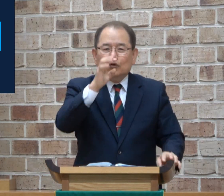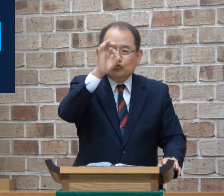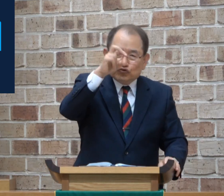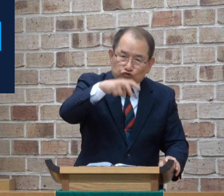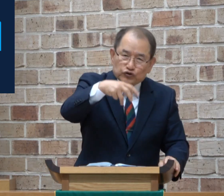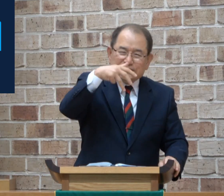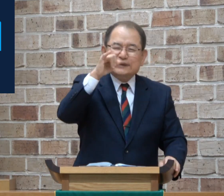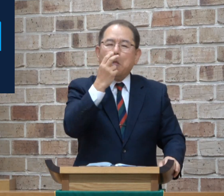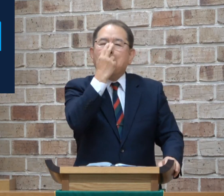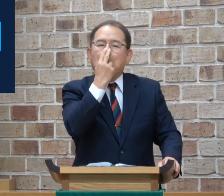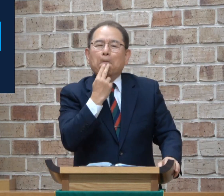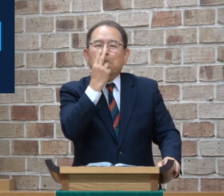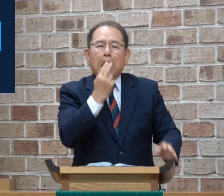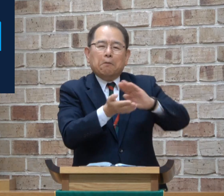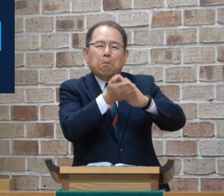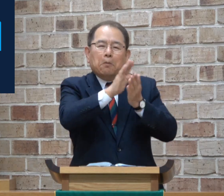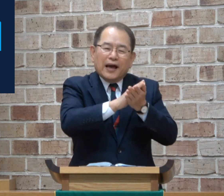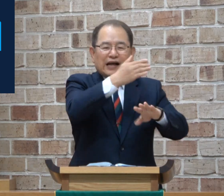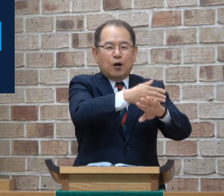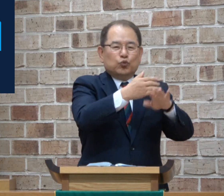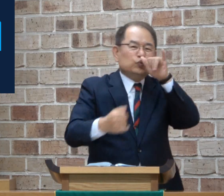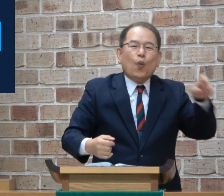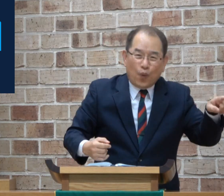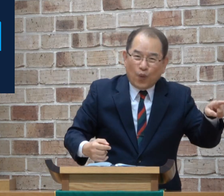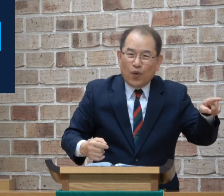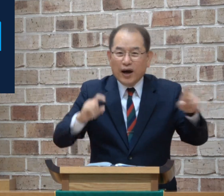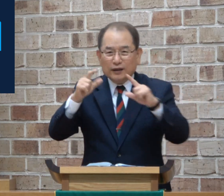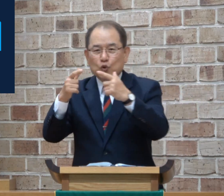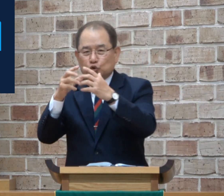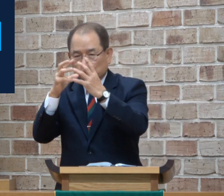유치한 감사가 있고 성숙한 감사가 있습니다.